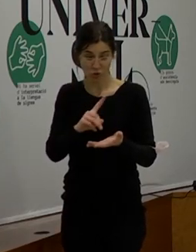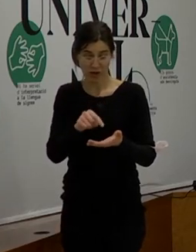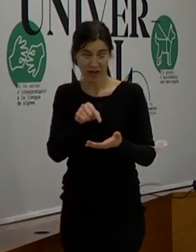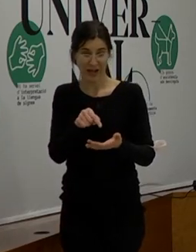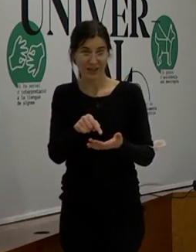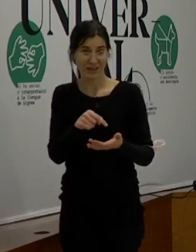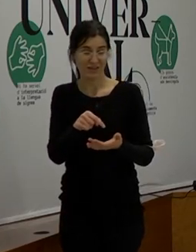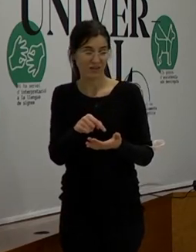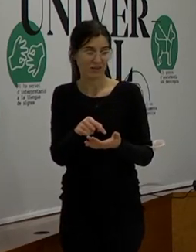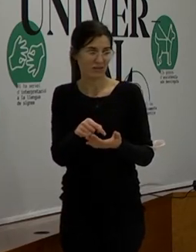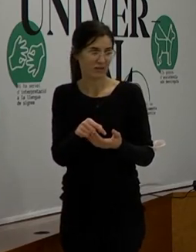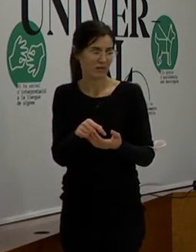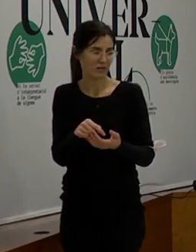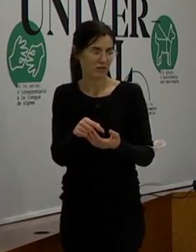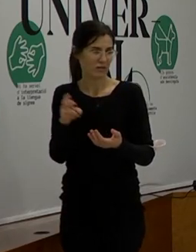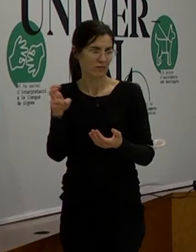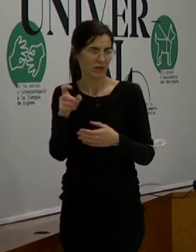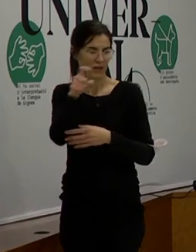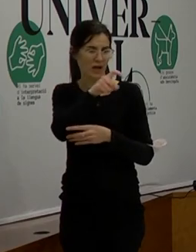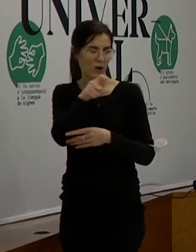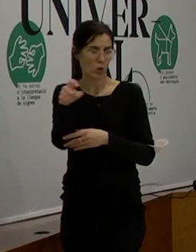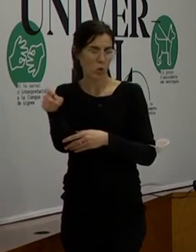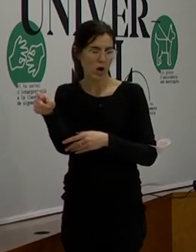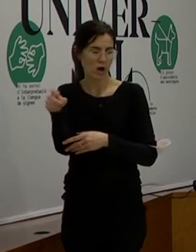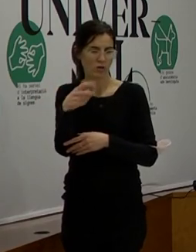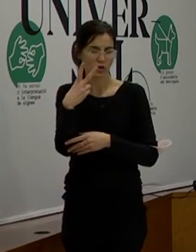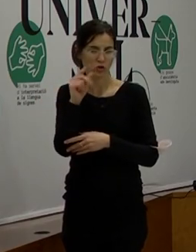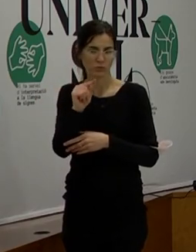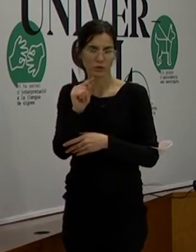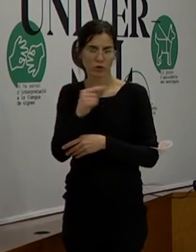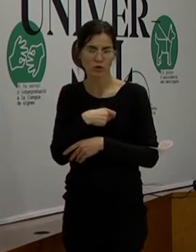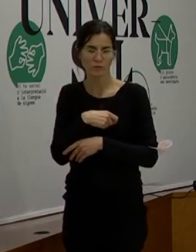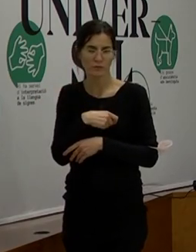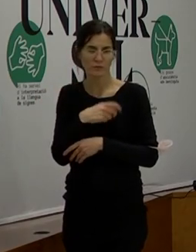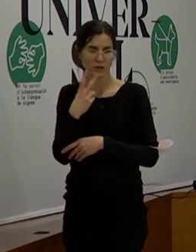estacionar, vingui la grua i a la gent en 2 minuts. I pla!